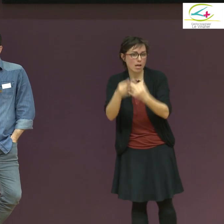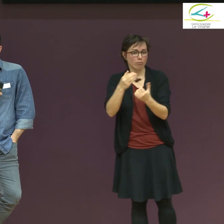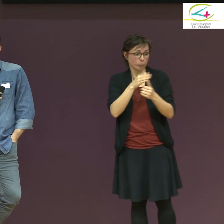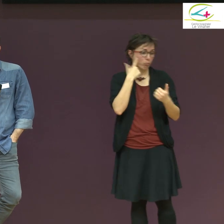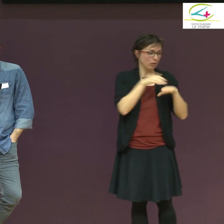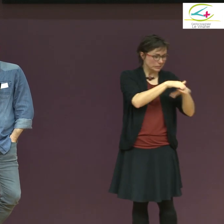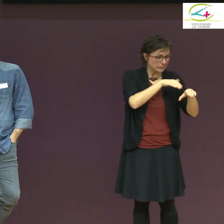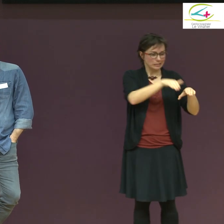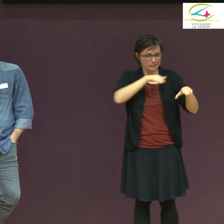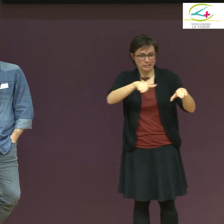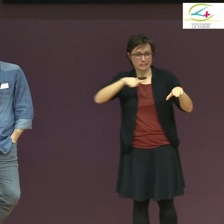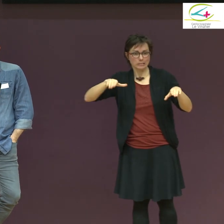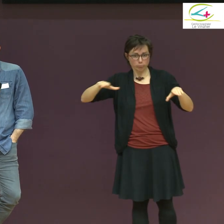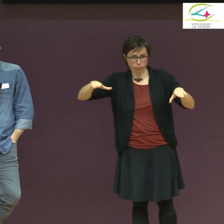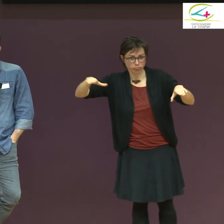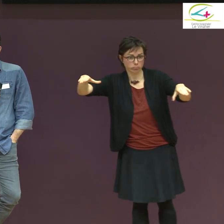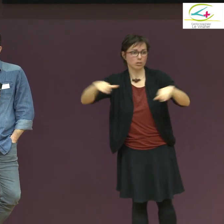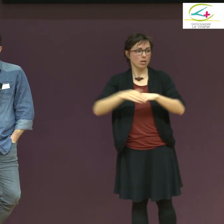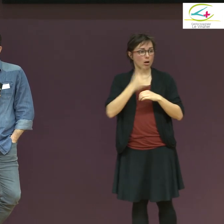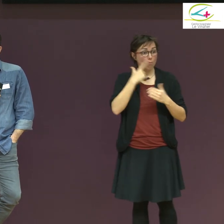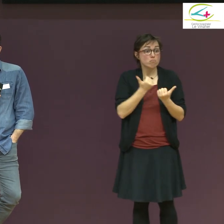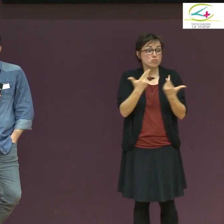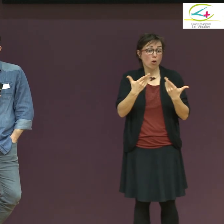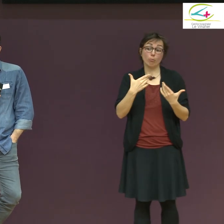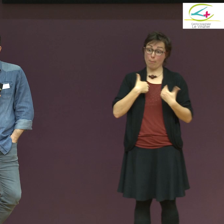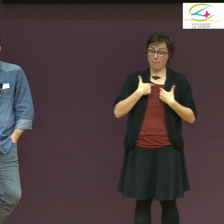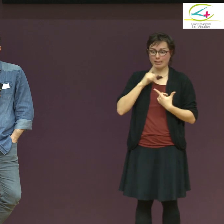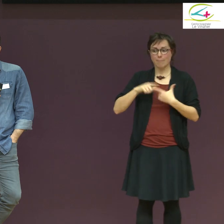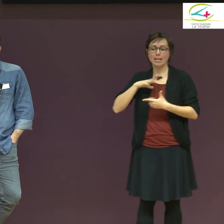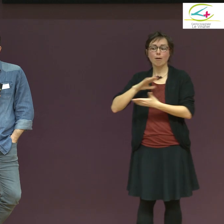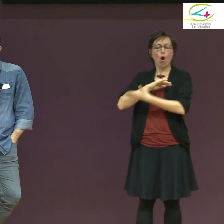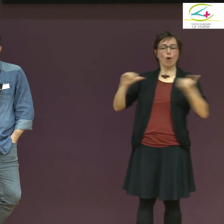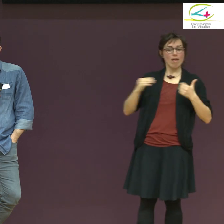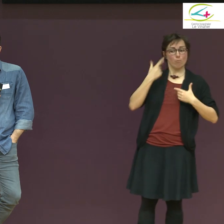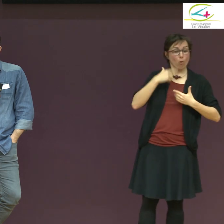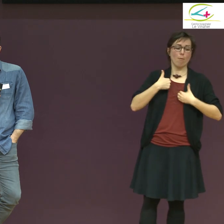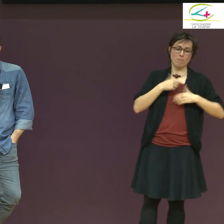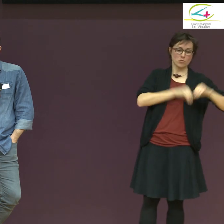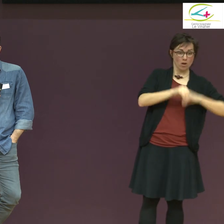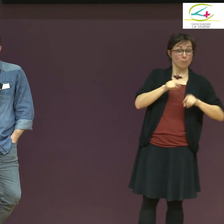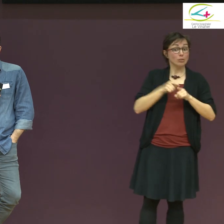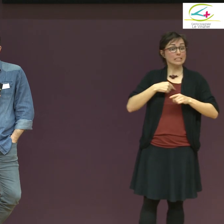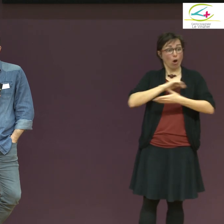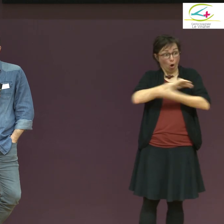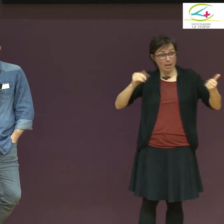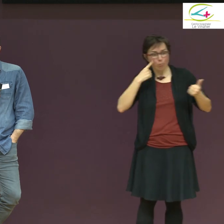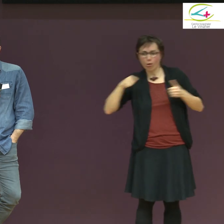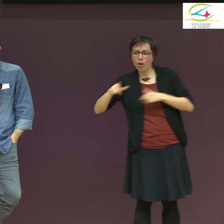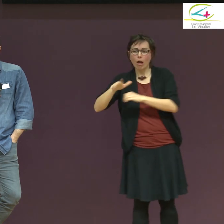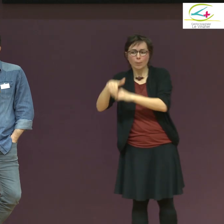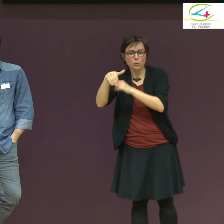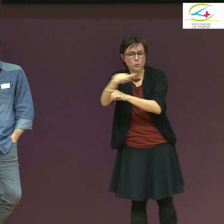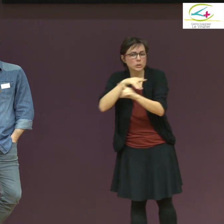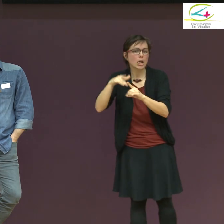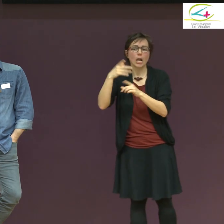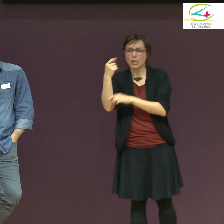marche dans les deux sens. Comme des personnes vont pouvoir ramener peut-être des personnes vers le soin, nous aussi, on va pouvoir ramener des personnes vers de l'accompagnement social, de l'accompagnement économique,